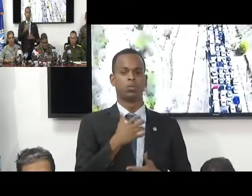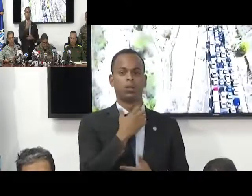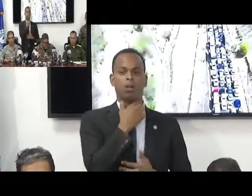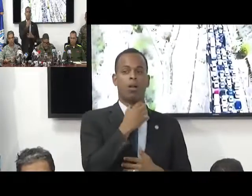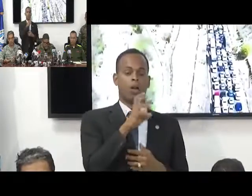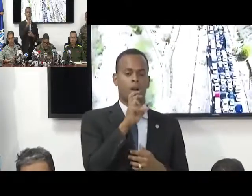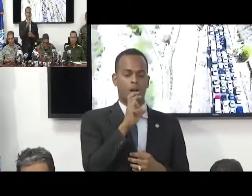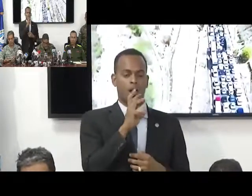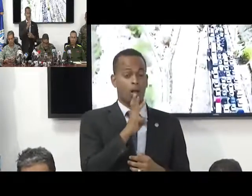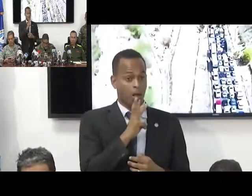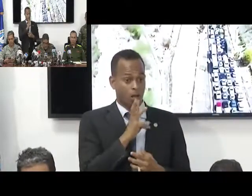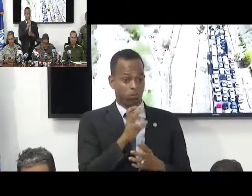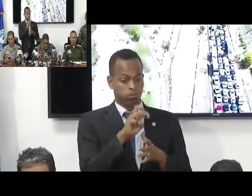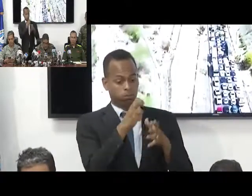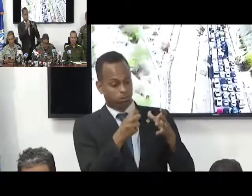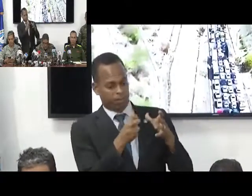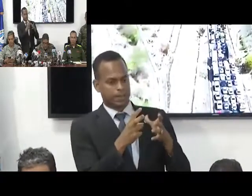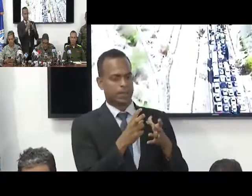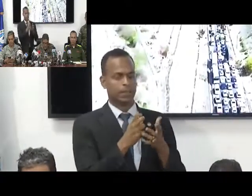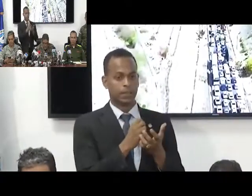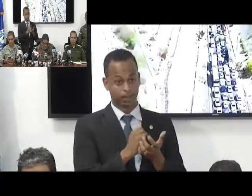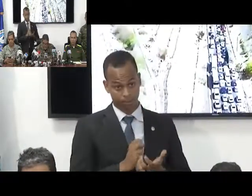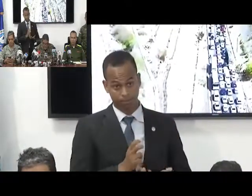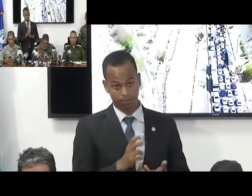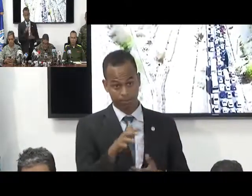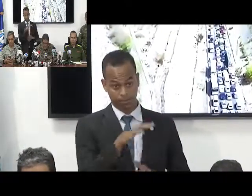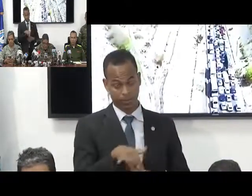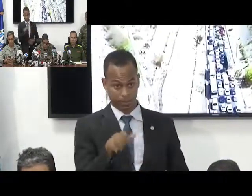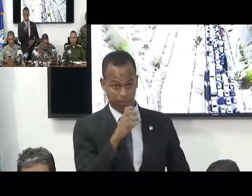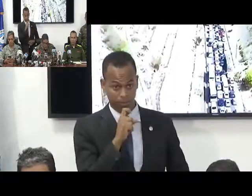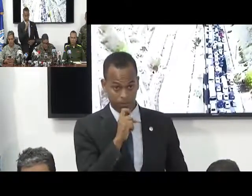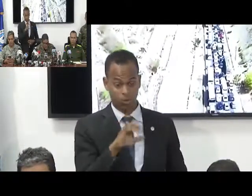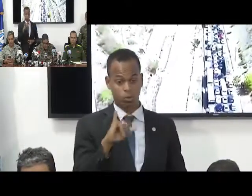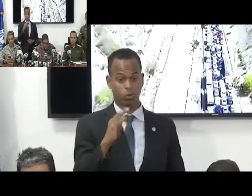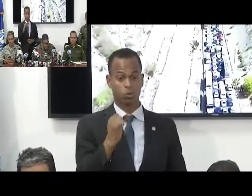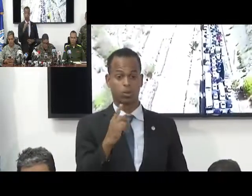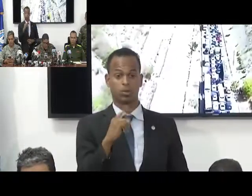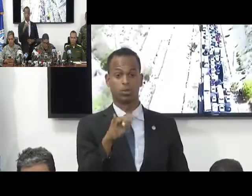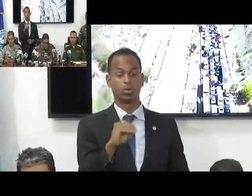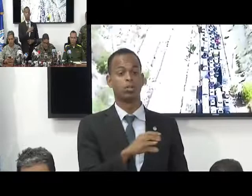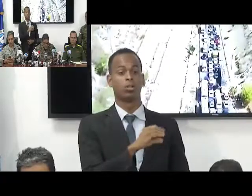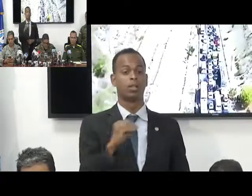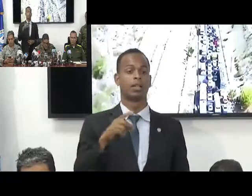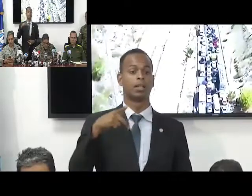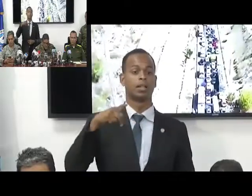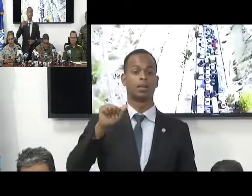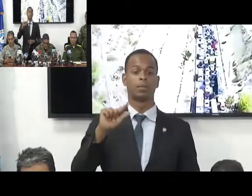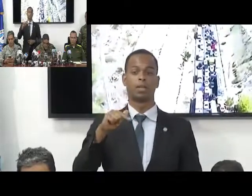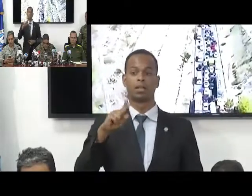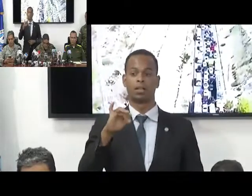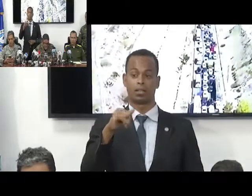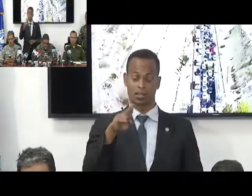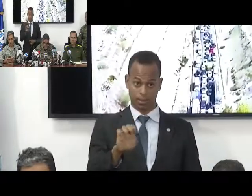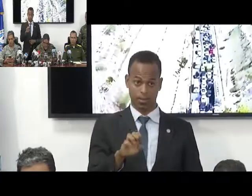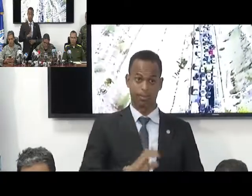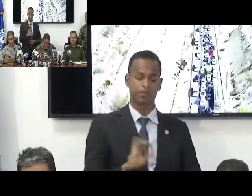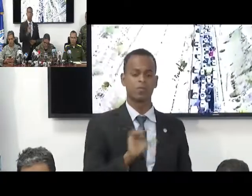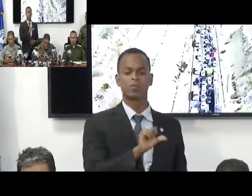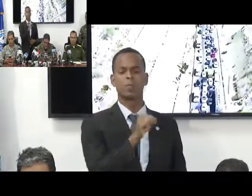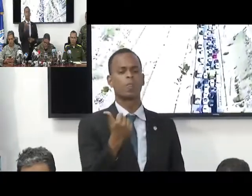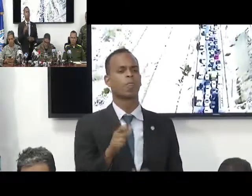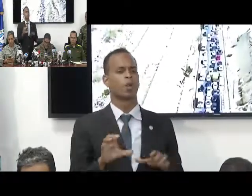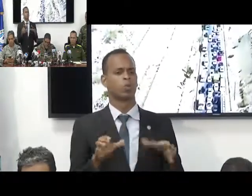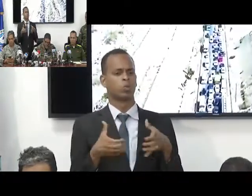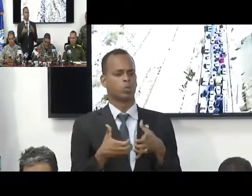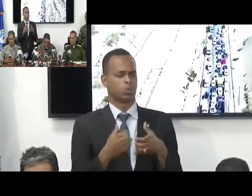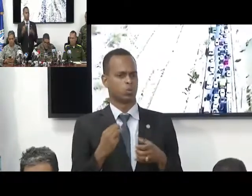por inmersión, siendo estos casos de los balnearios de Boca Chica, Juan Dolio y Playa Palenque. La Liga Municipal Dominicana, a través del Departamento